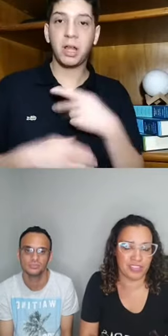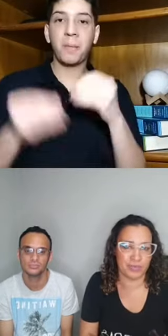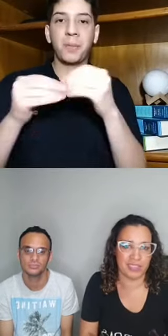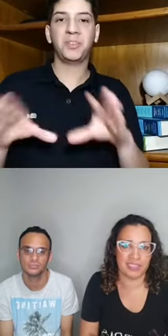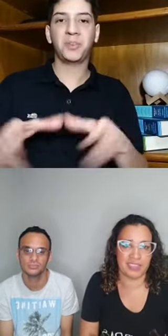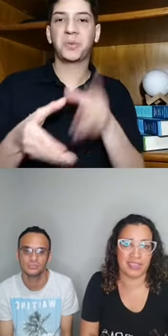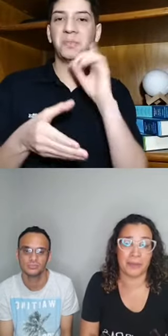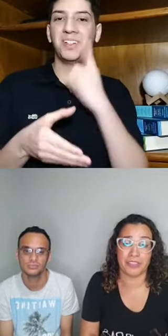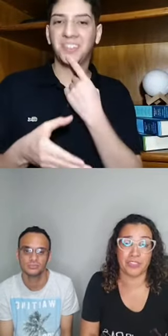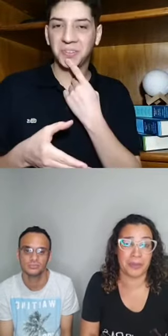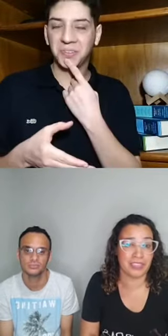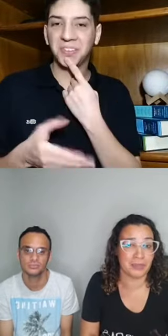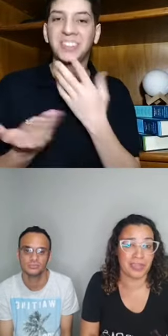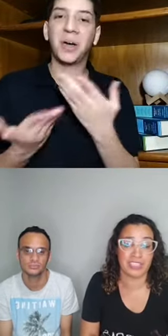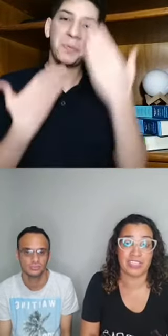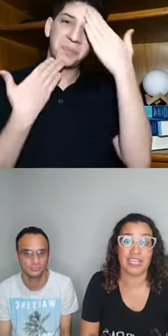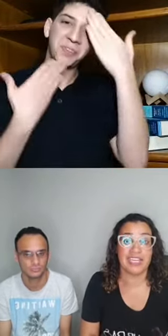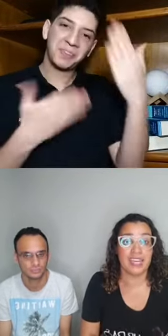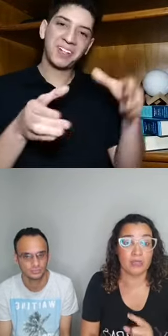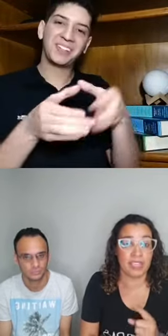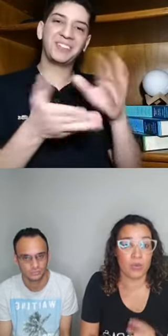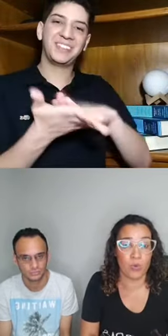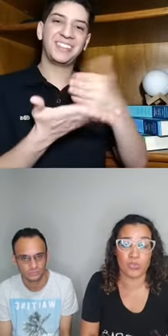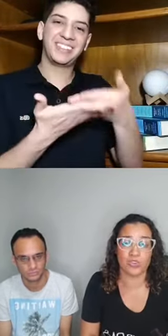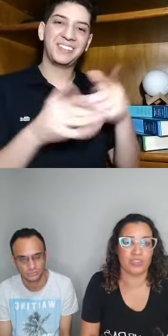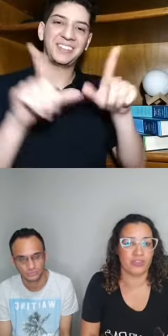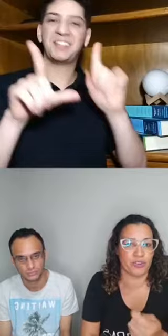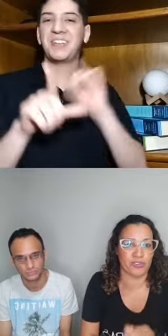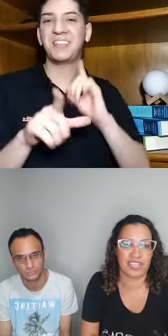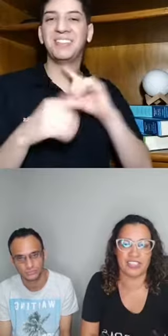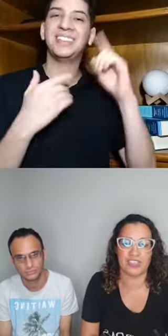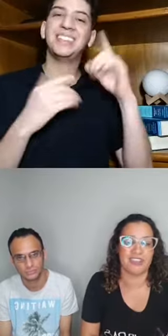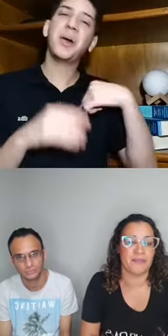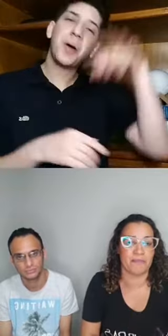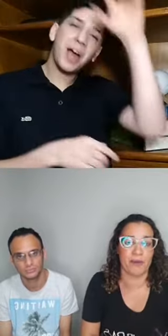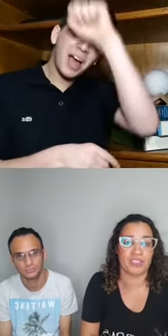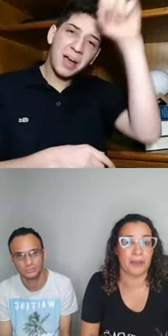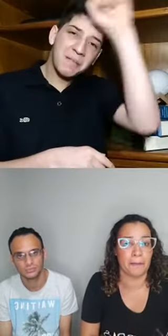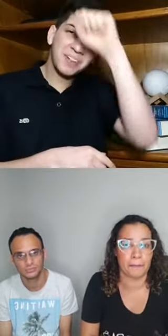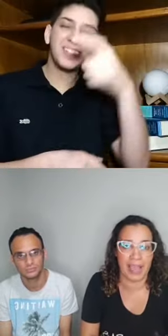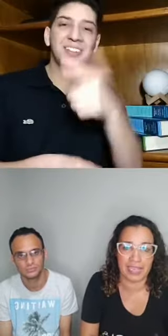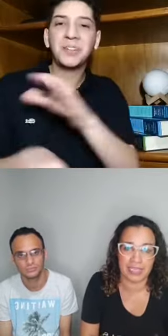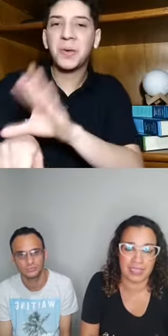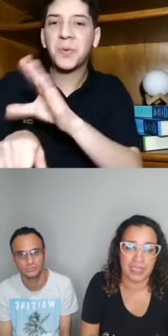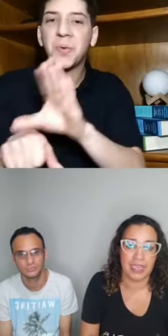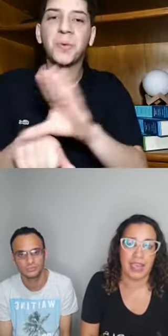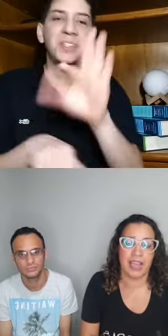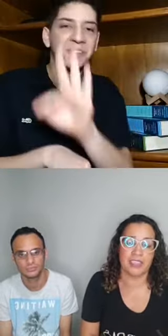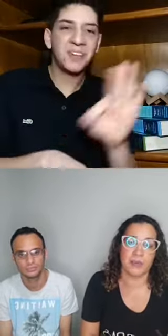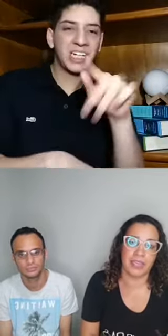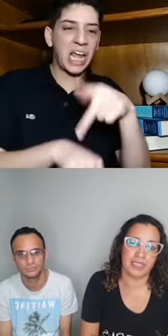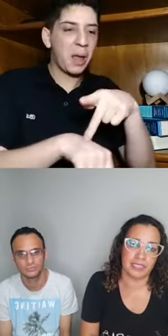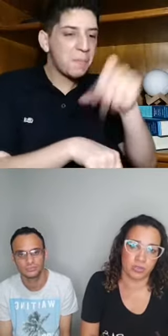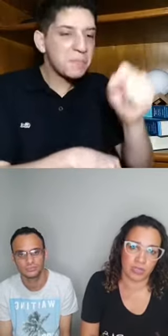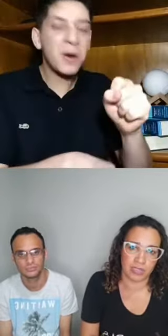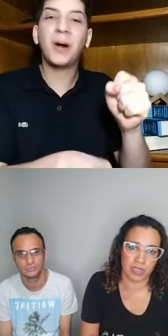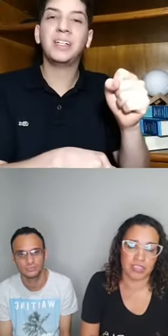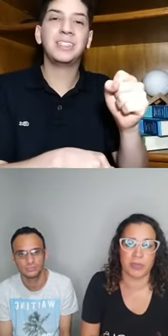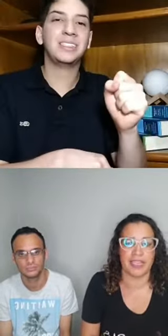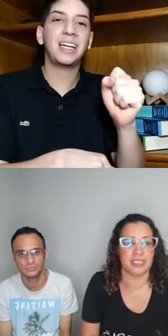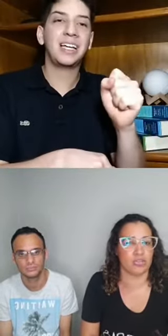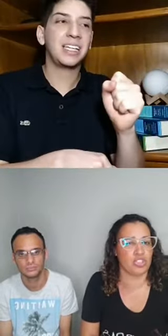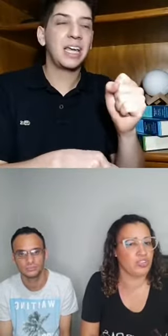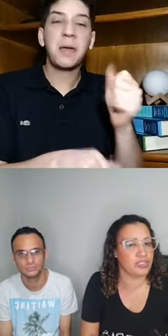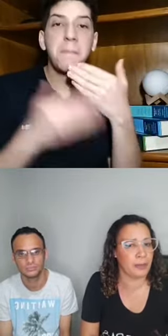aí da Rede Minas aí. Aprendi demais, demais. Gente, não tem curso, não tem faculdade, não tem pós que pague a experiência que eu estou tendo,